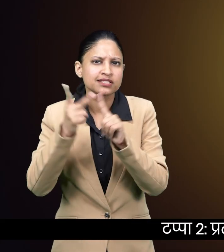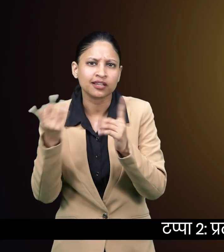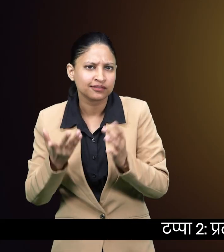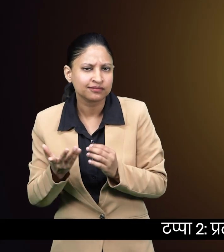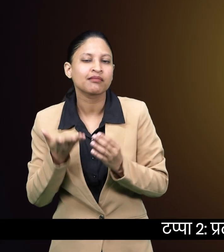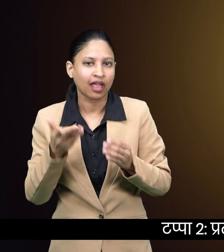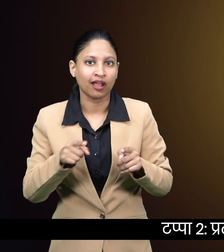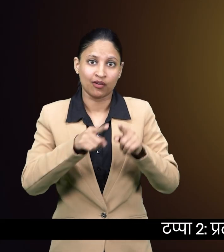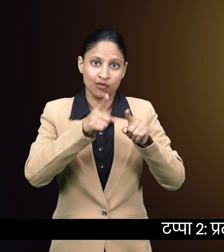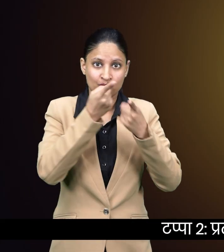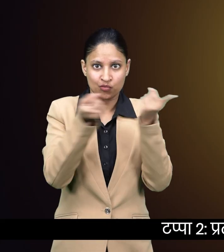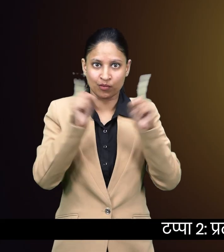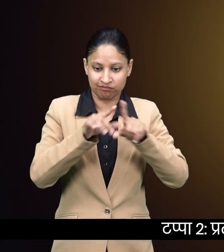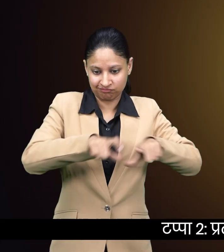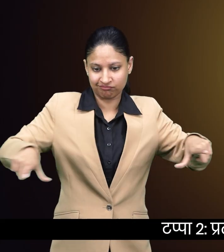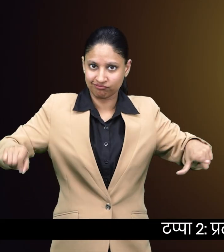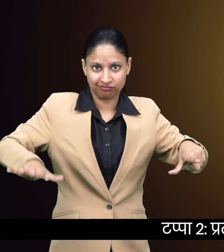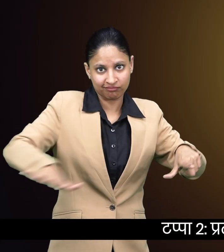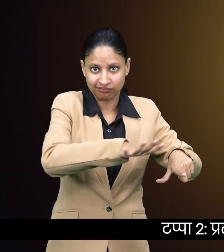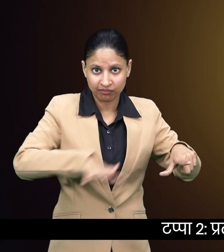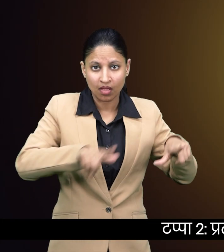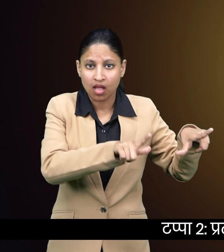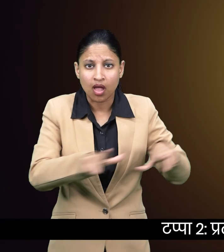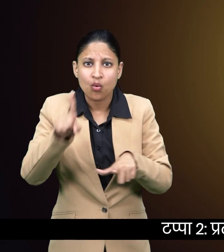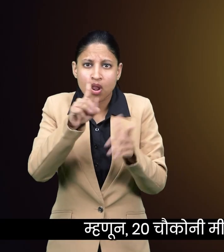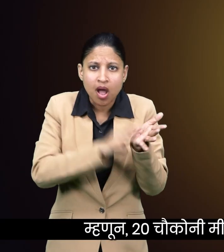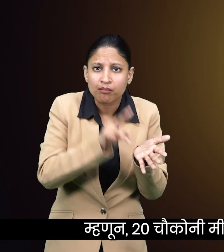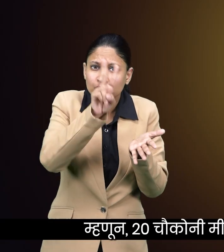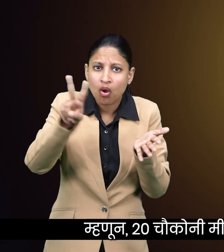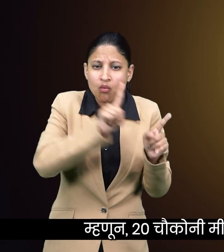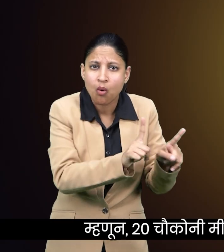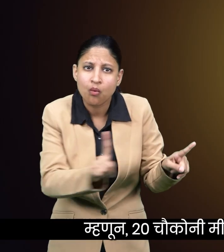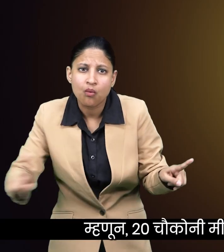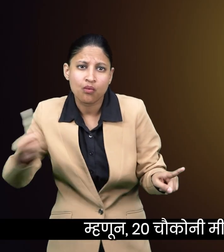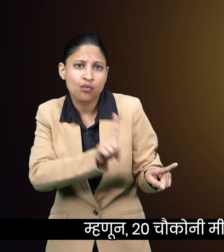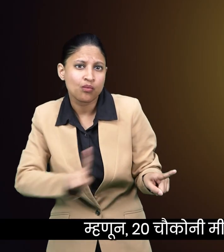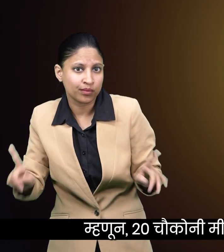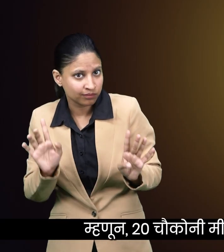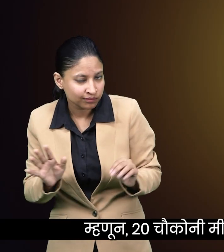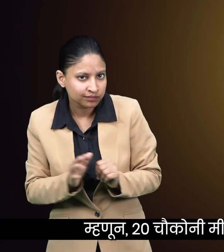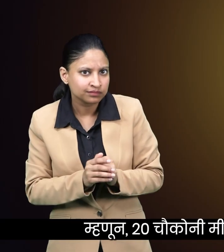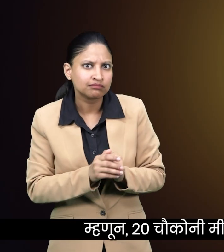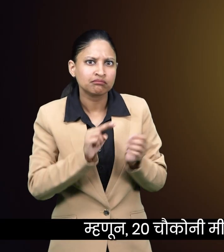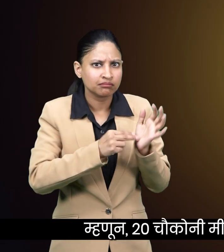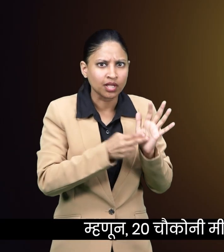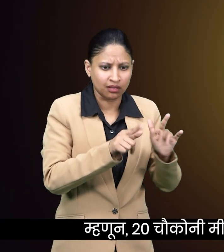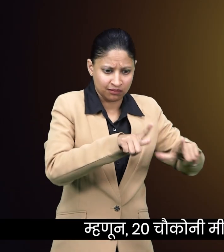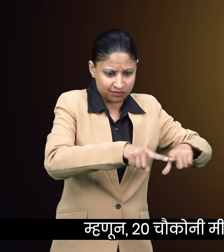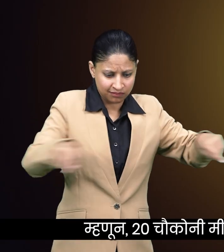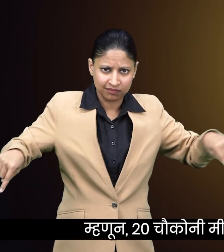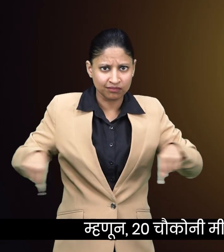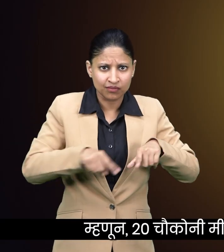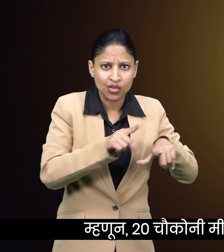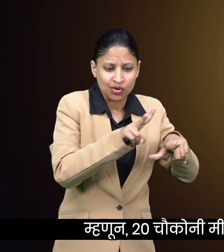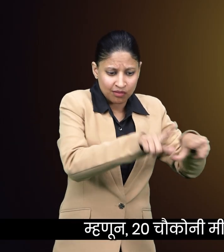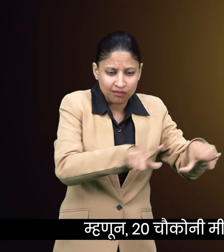टप्पा 2 प्रत्येक टाइल 1 चौकोनी मीटर व्यापते. म्हणून 20 चौकोनी मीटर व्यापण्यासाठी रवीला 20